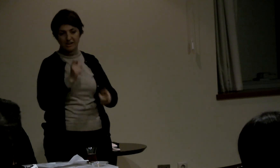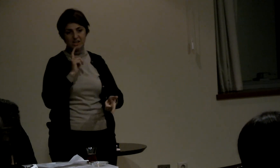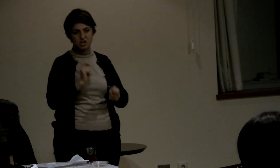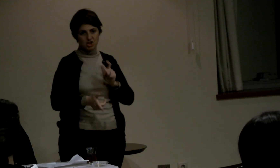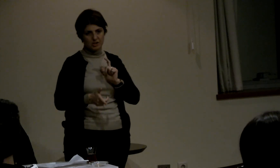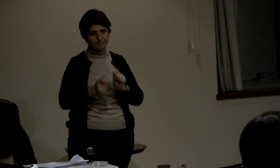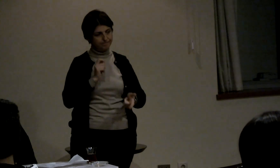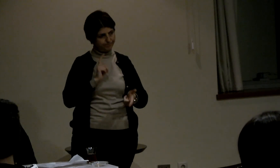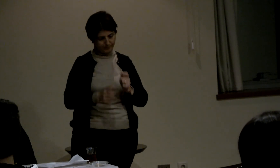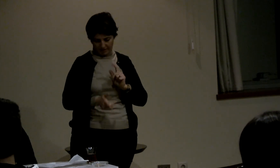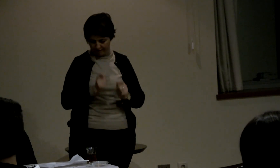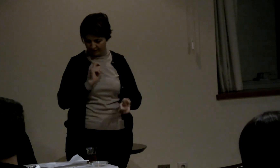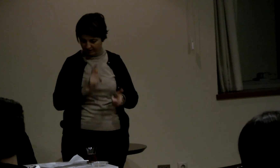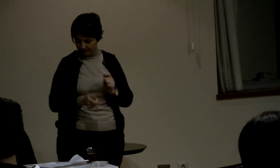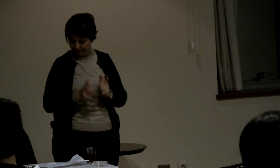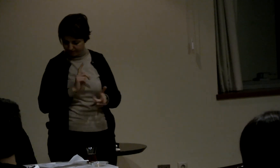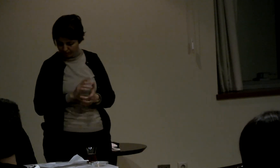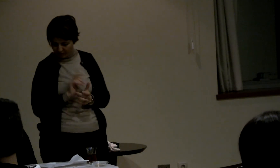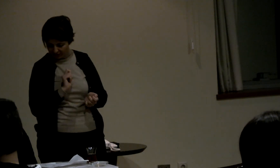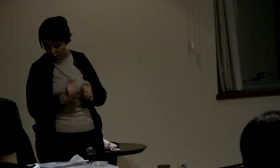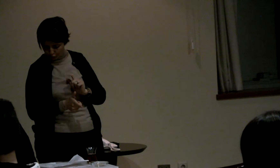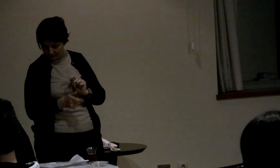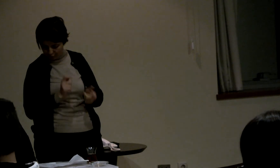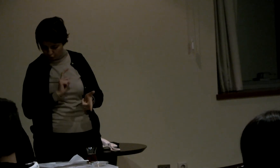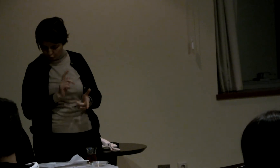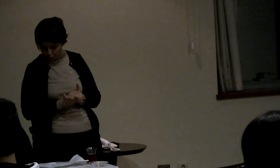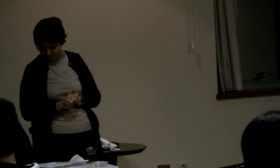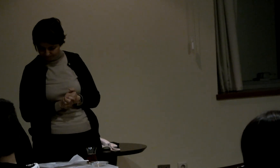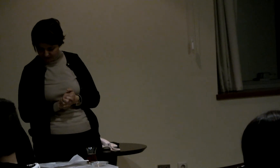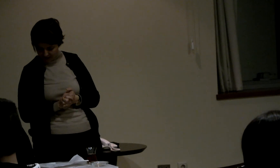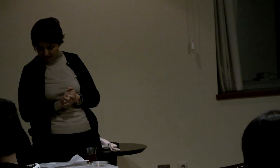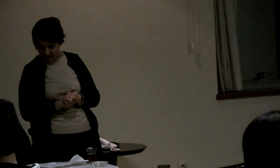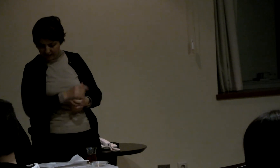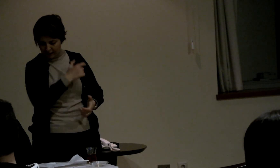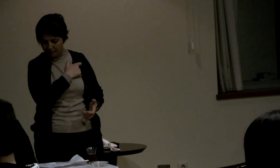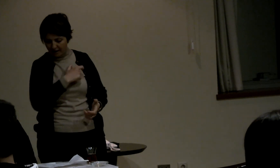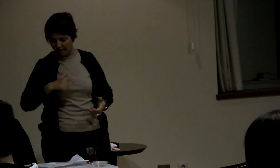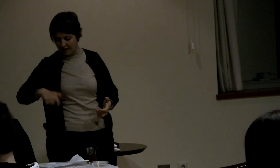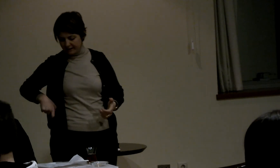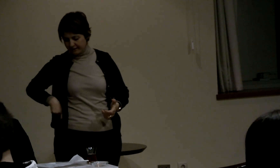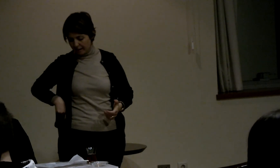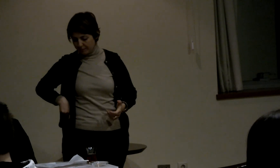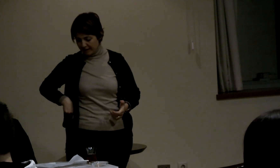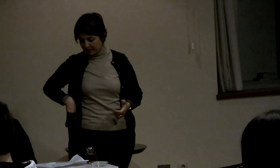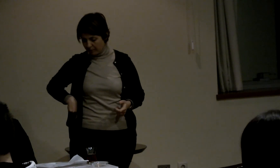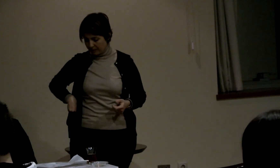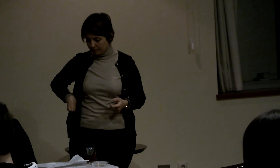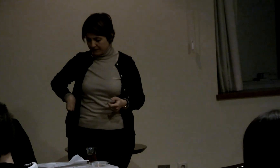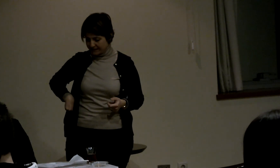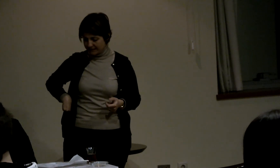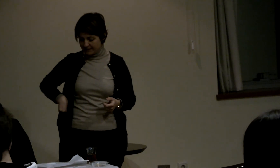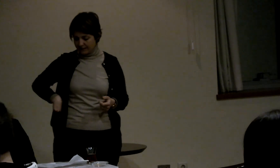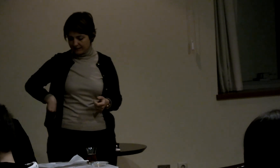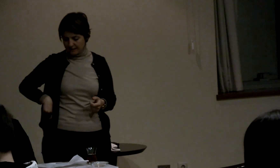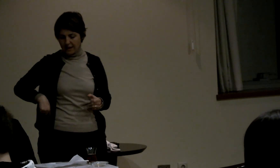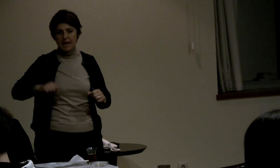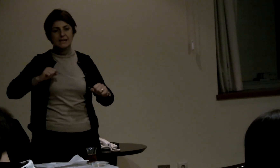Alışveriş. Evet. Bir veriyoruz, bir alıyoruz. Kemer aynıydı, emniyet kemerimiz.